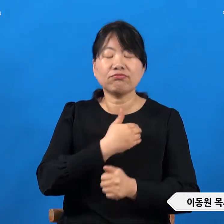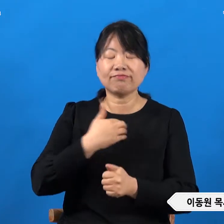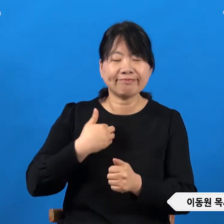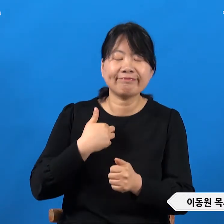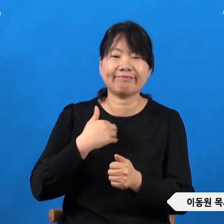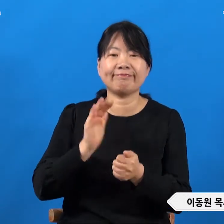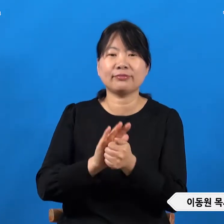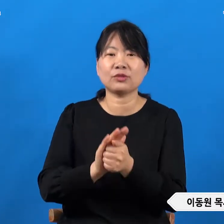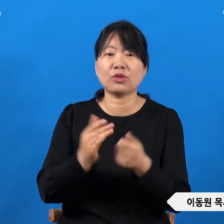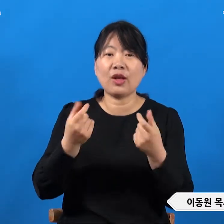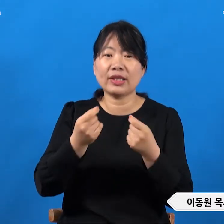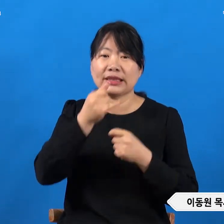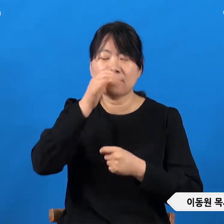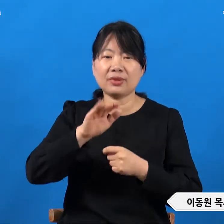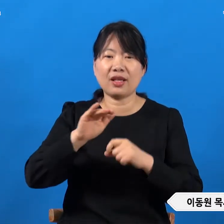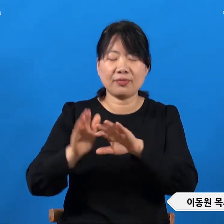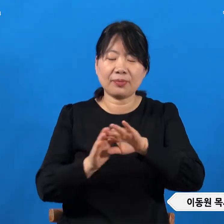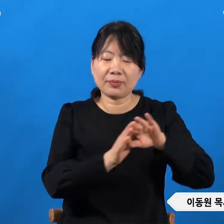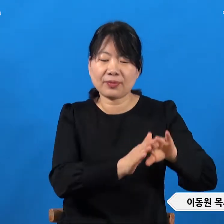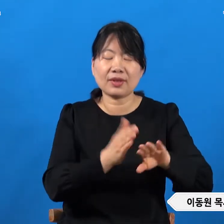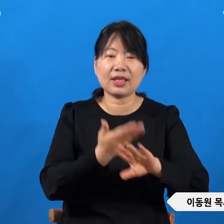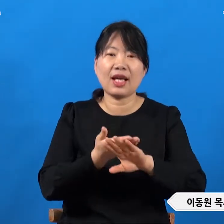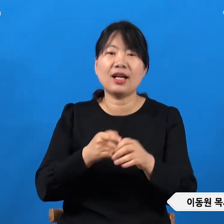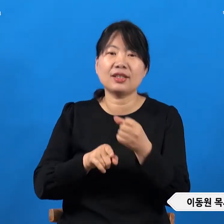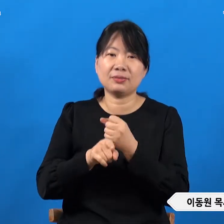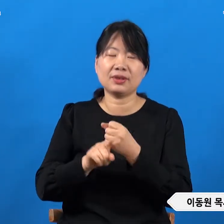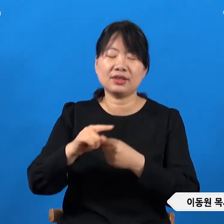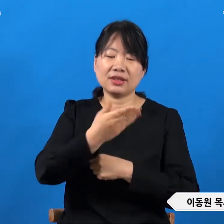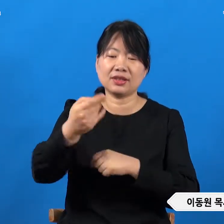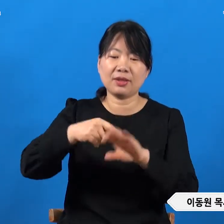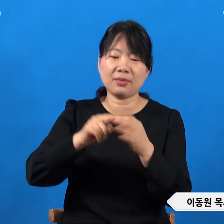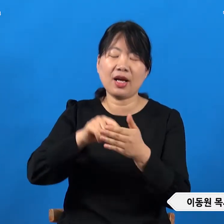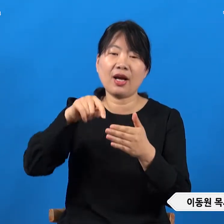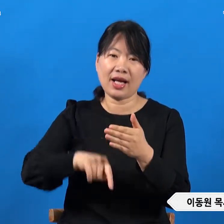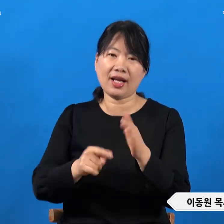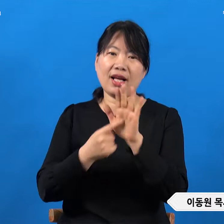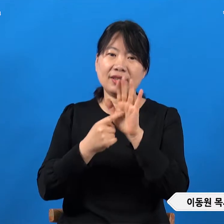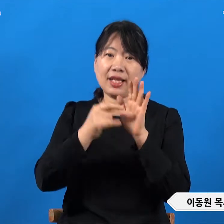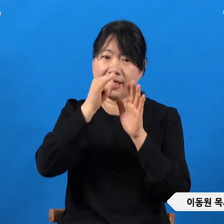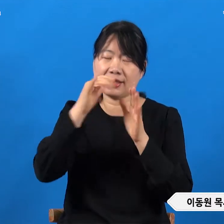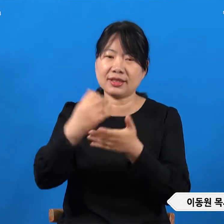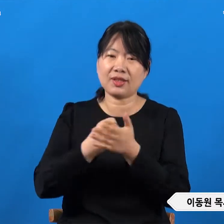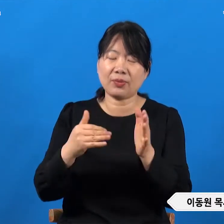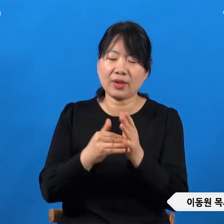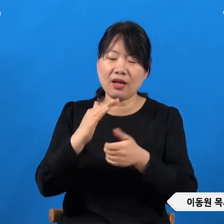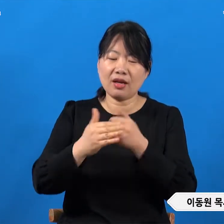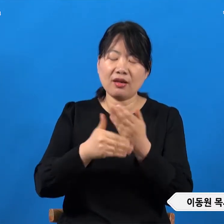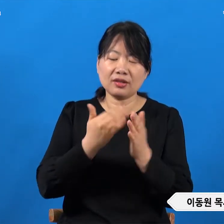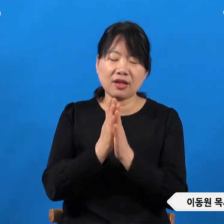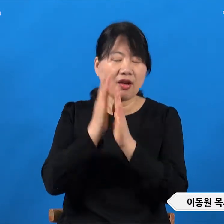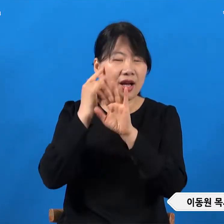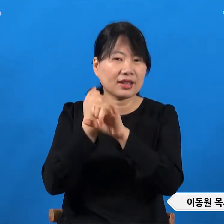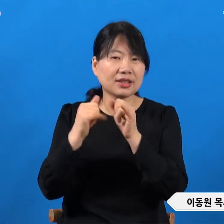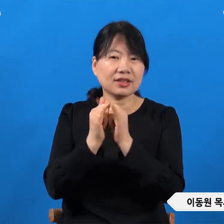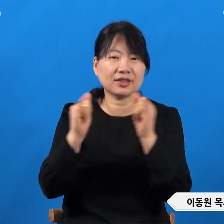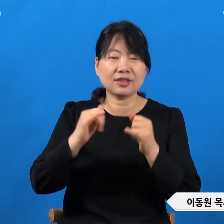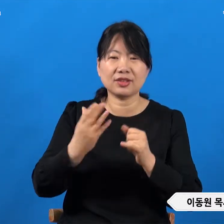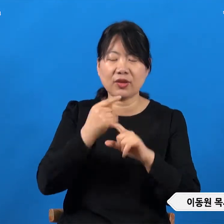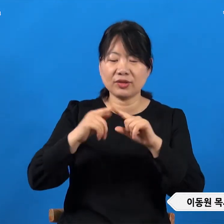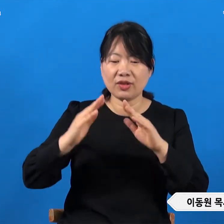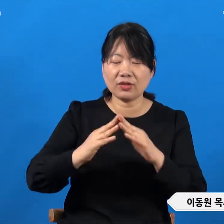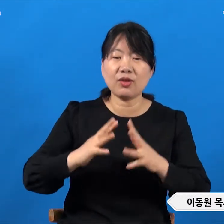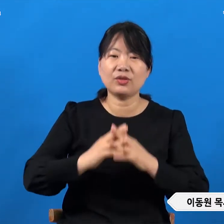들립니까? 그러나 실상 그들은 다른 복선을 그들의 마음속에 깔고 있었던 것입니다. 성경학자들은